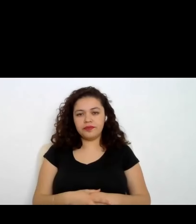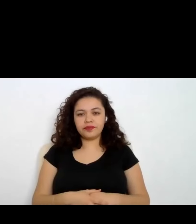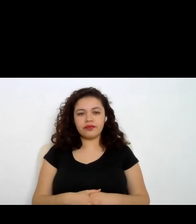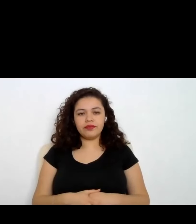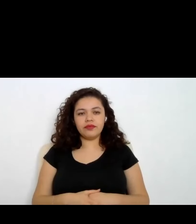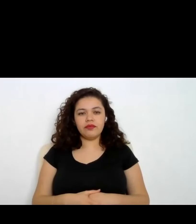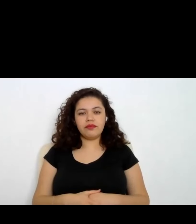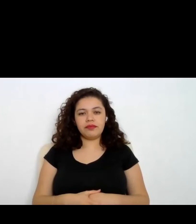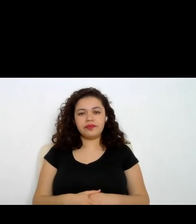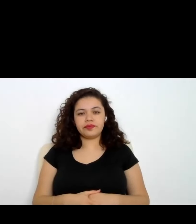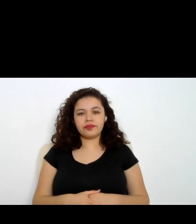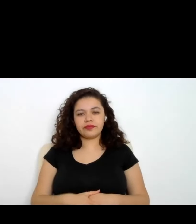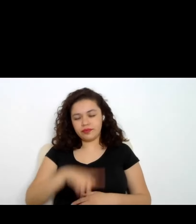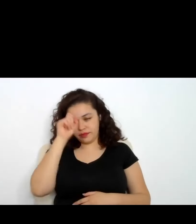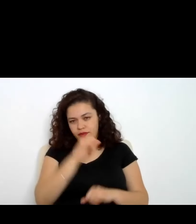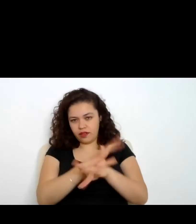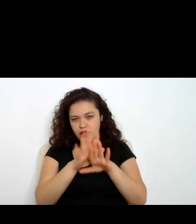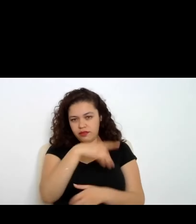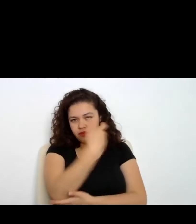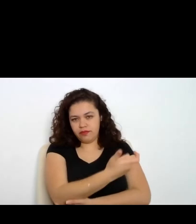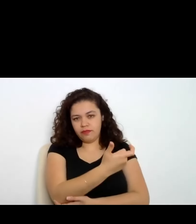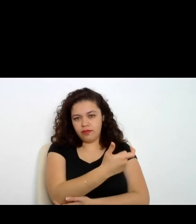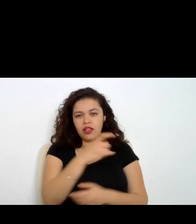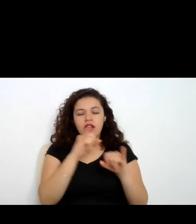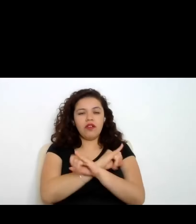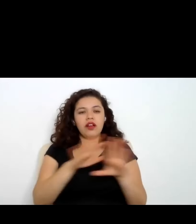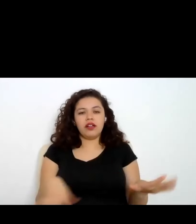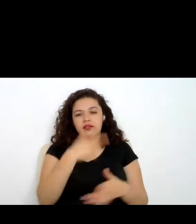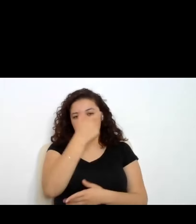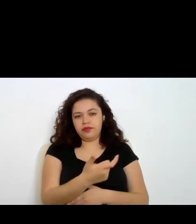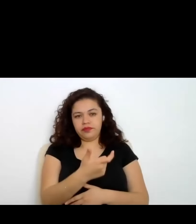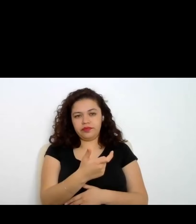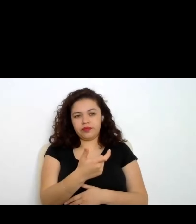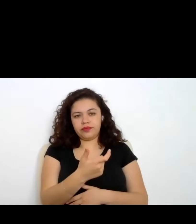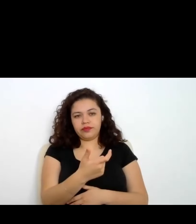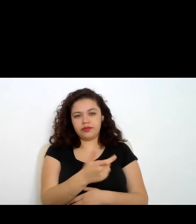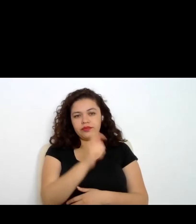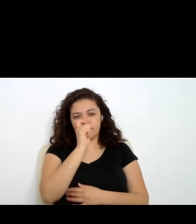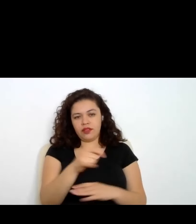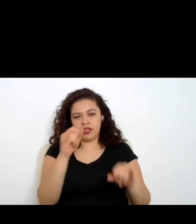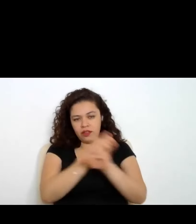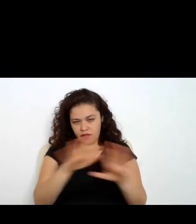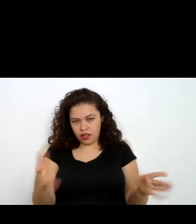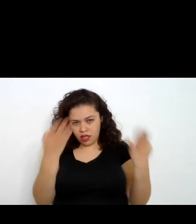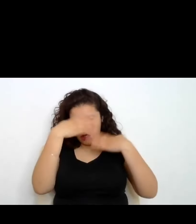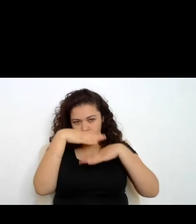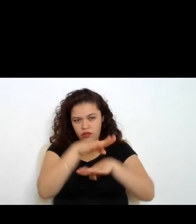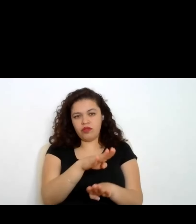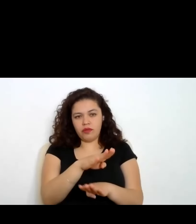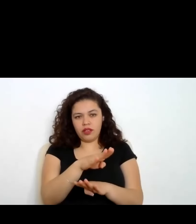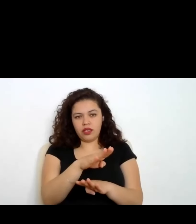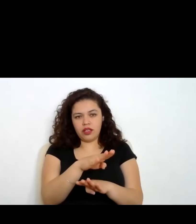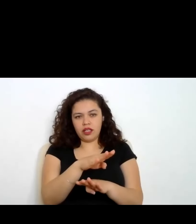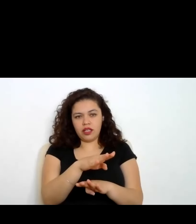Tenemos datos financieros, que los datos financieros son aquella información referente a